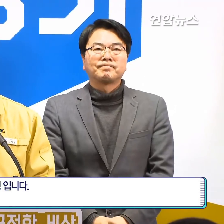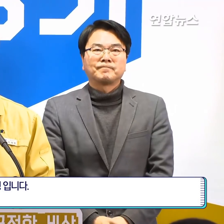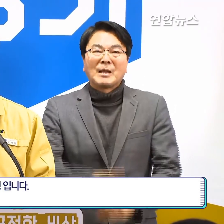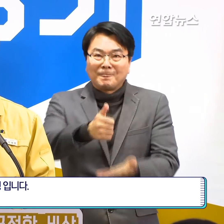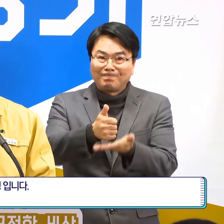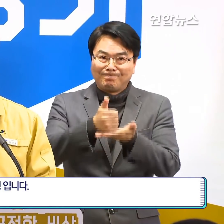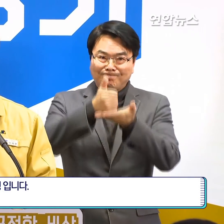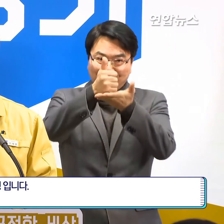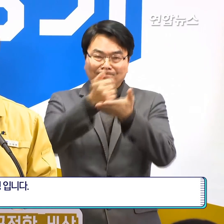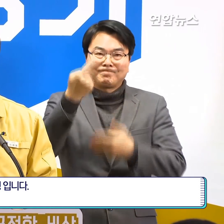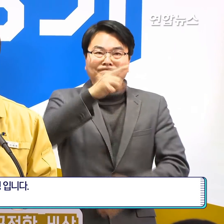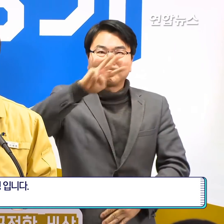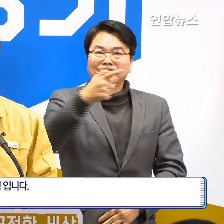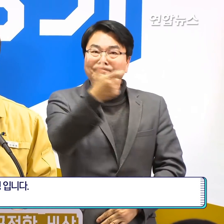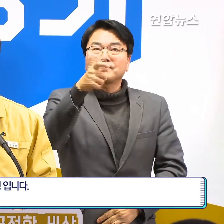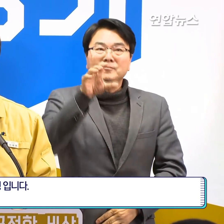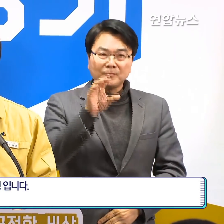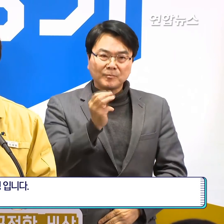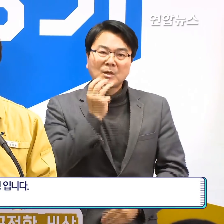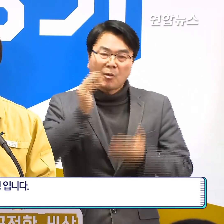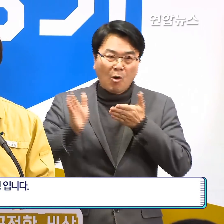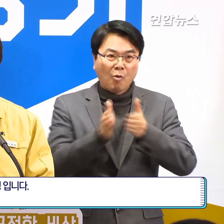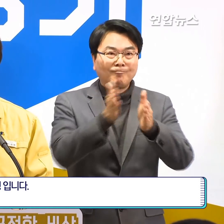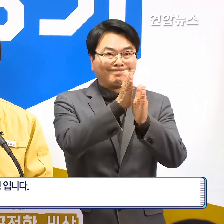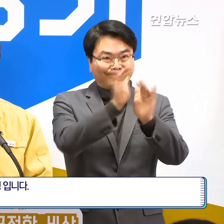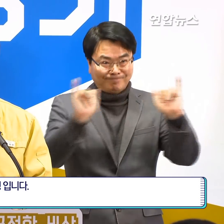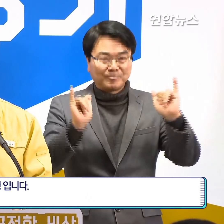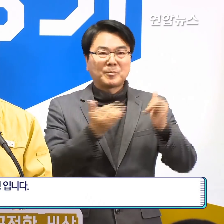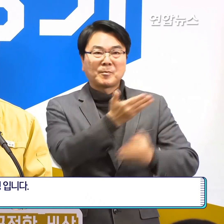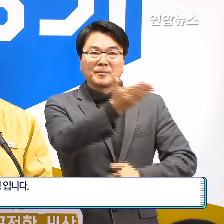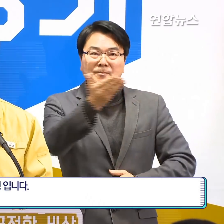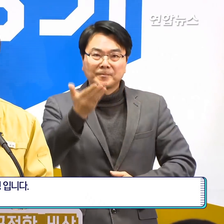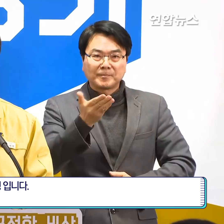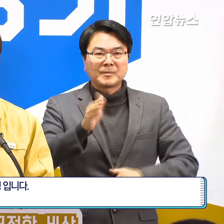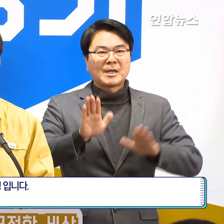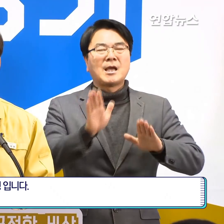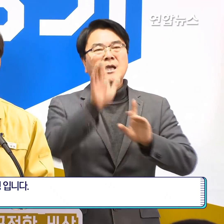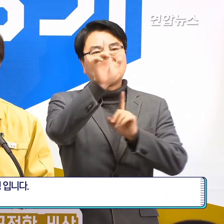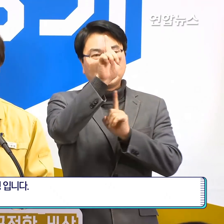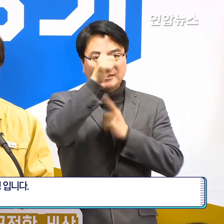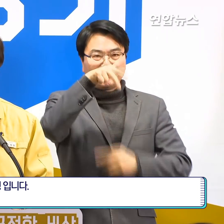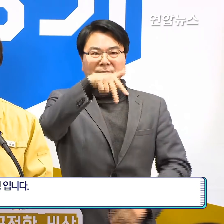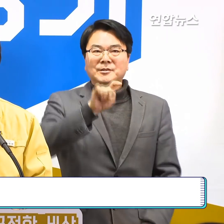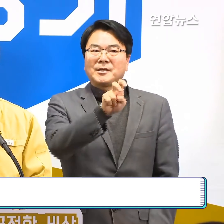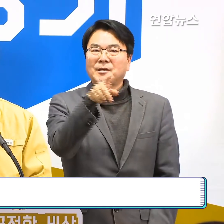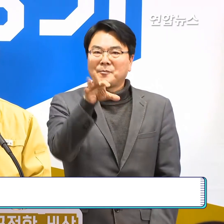존경하는 1360만 경기도민 여러분, 이재명입니다.